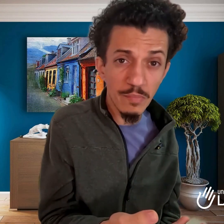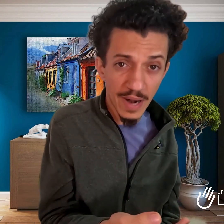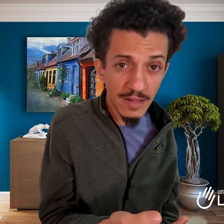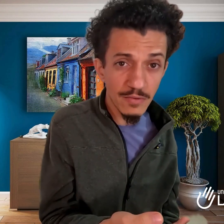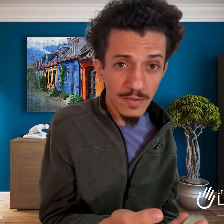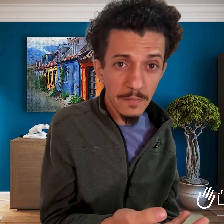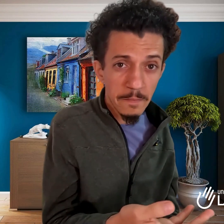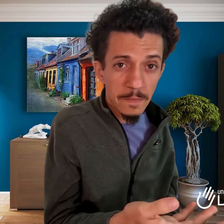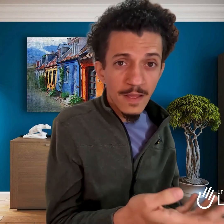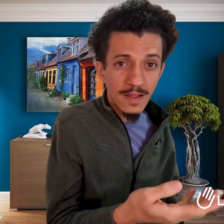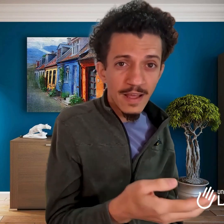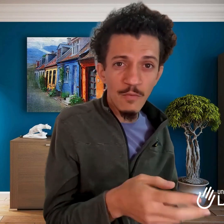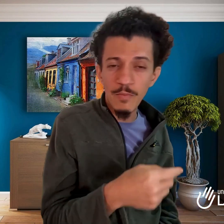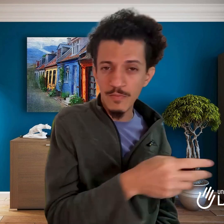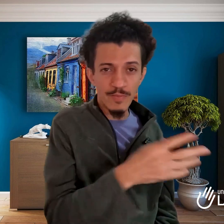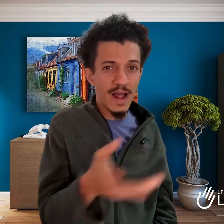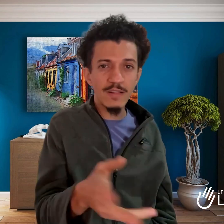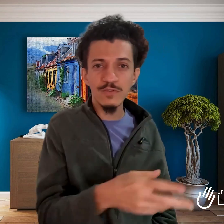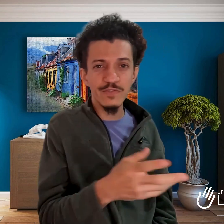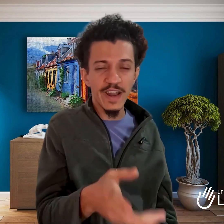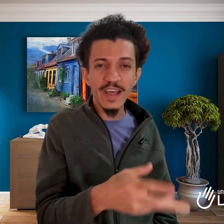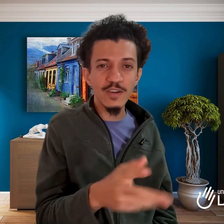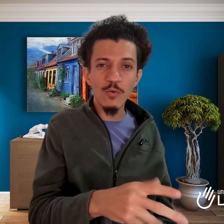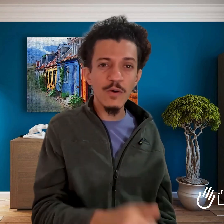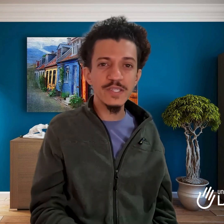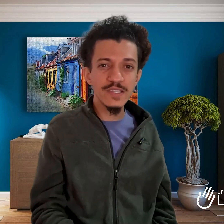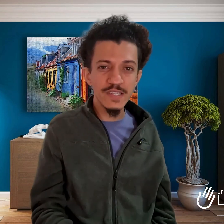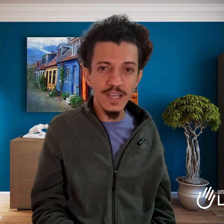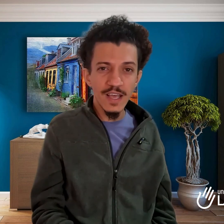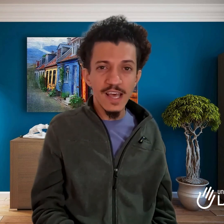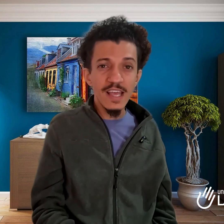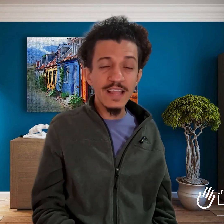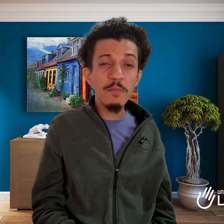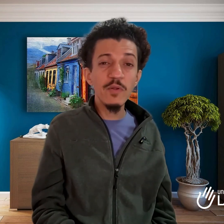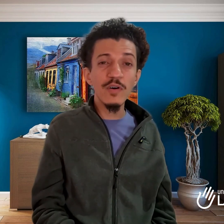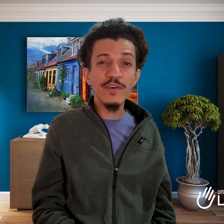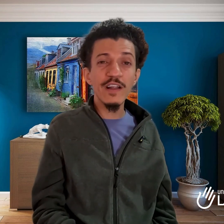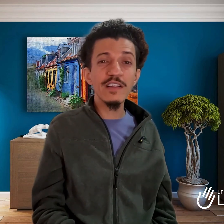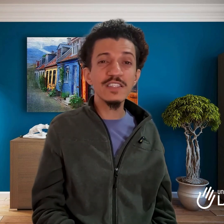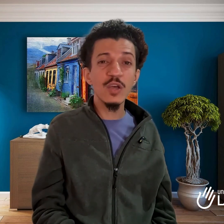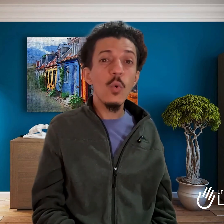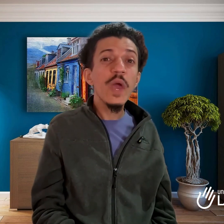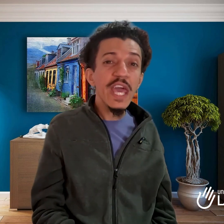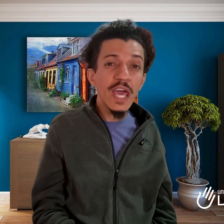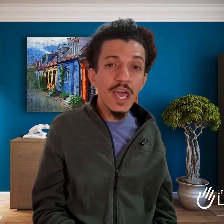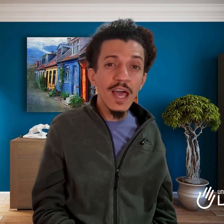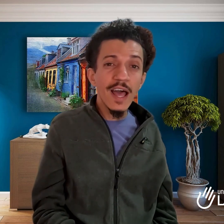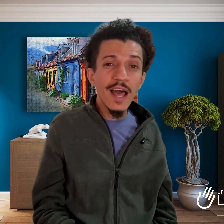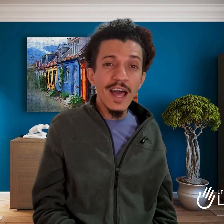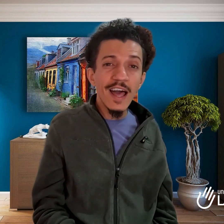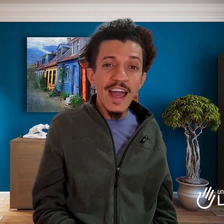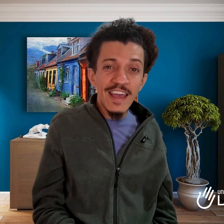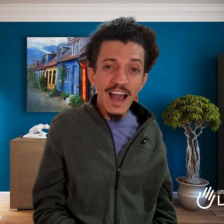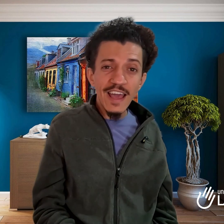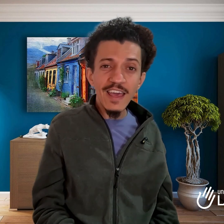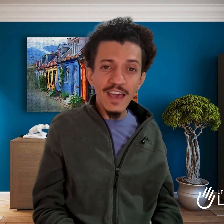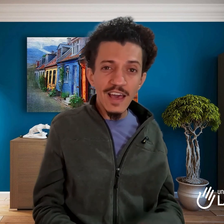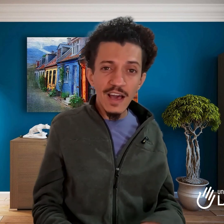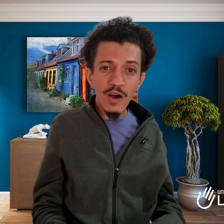prato, né, um prato diferente, alguma coisa assim, e terminou falando assim, oui. E aí o